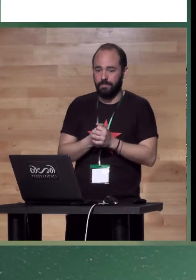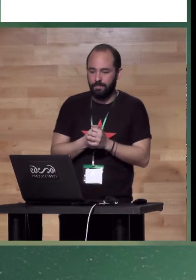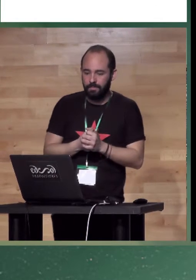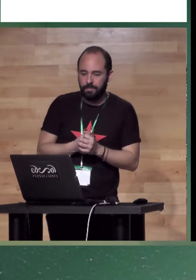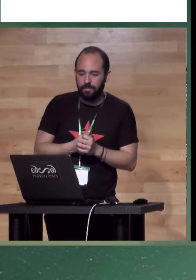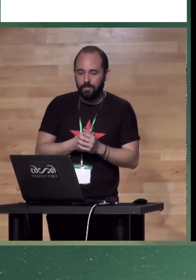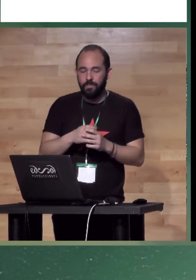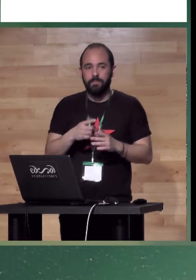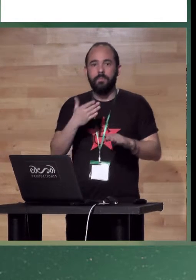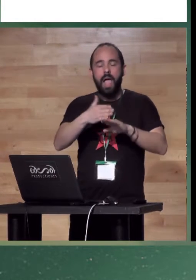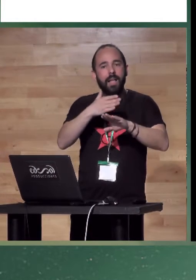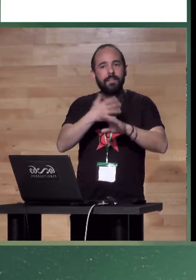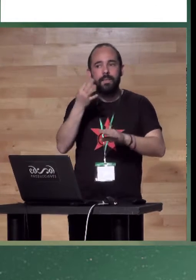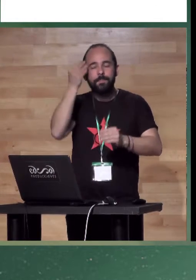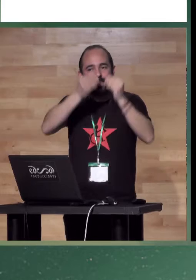Los personajes.